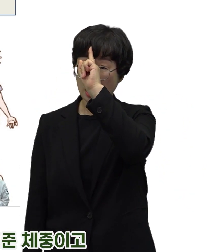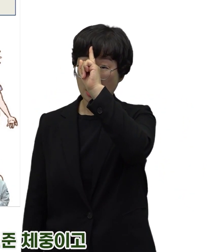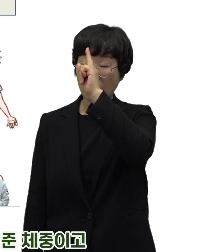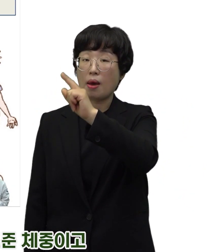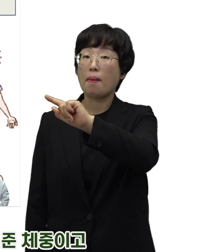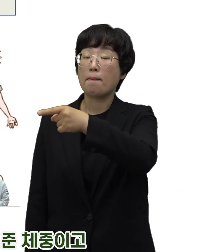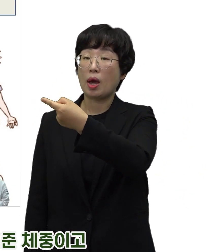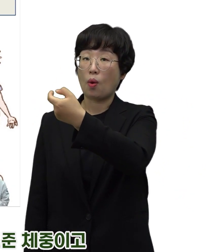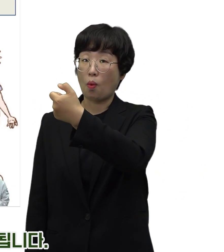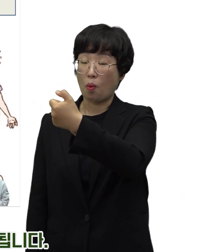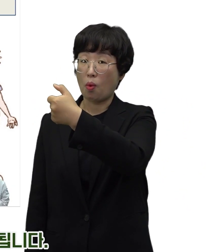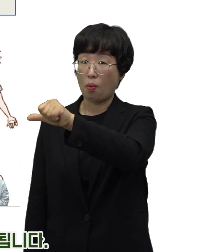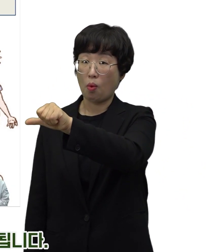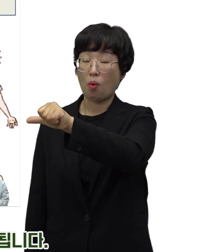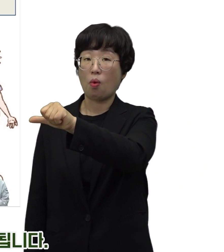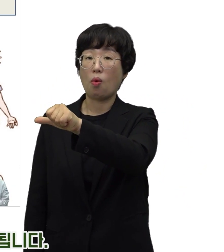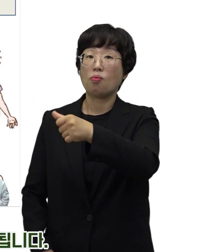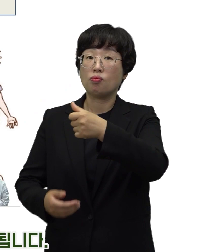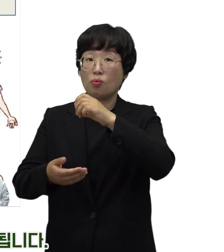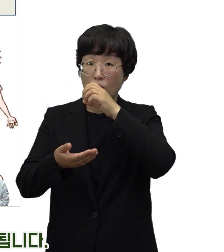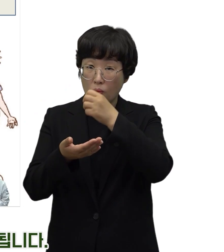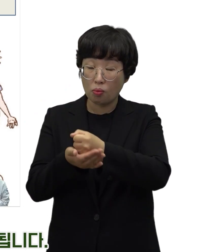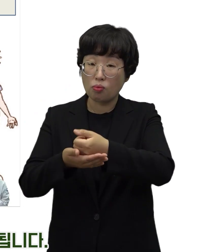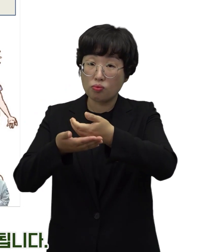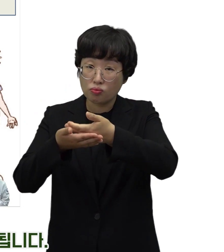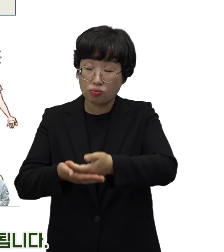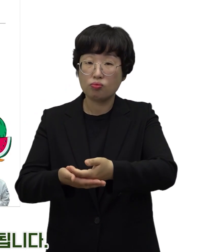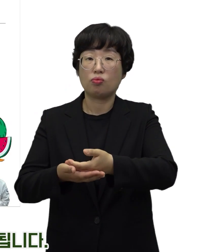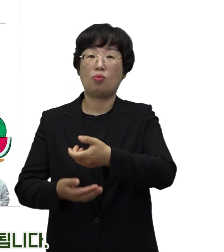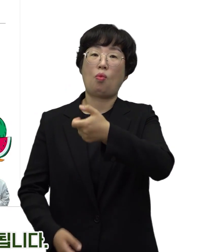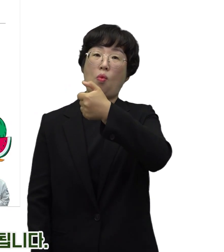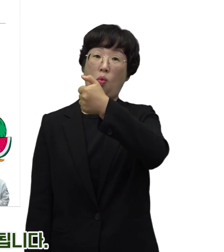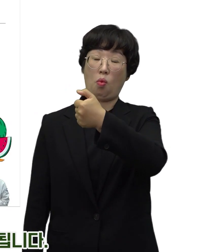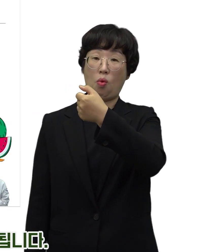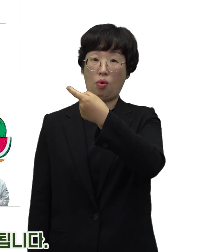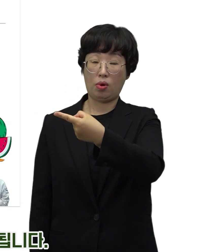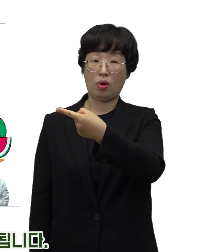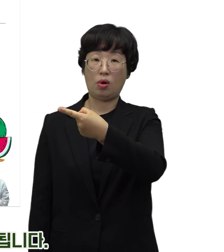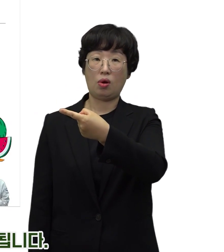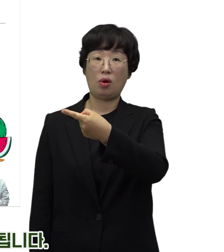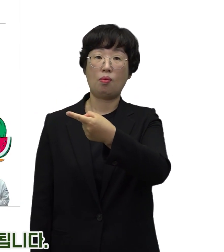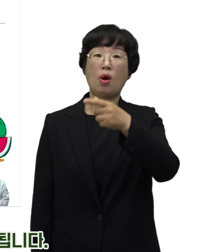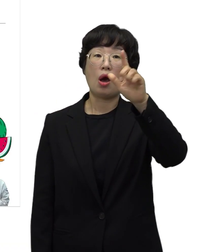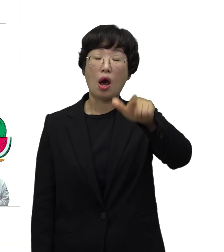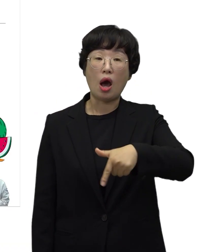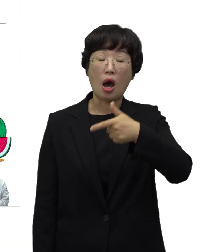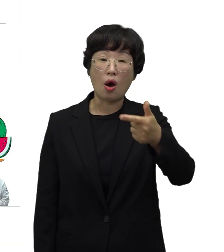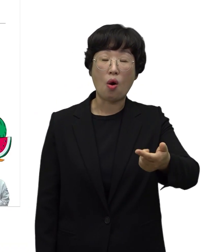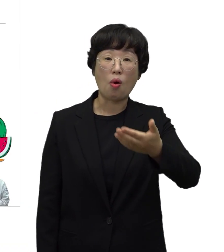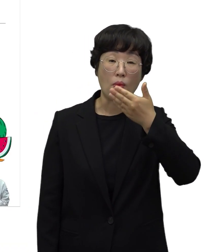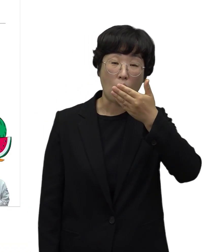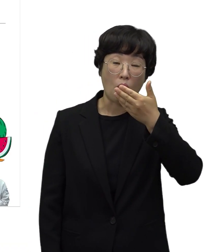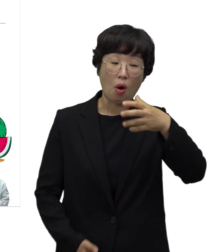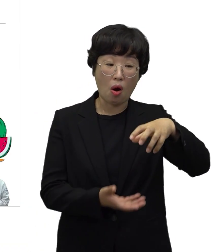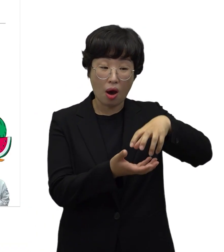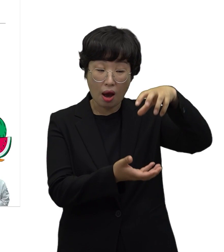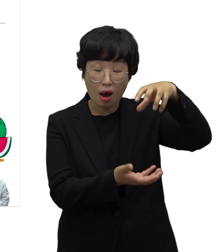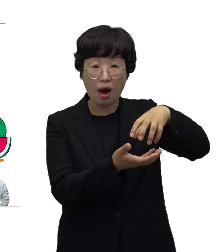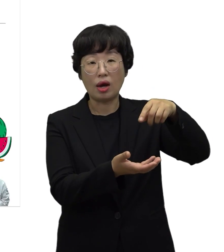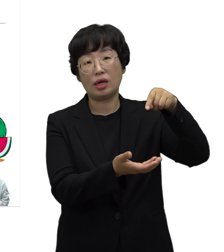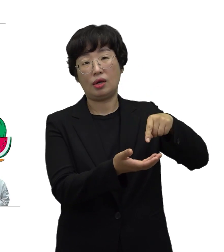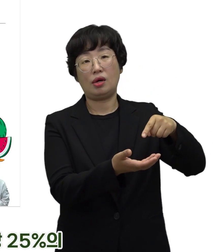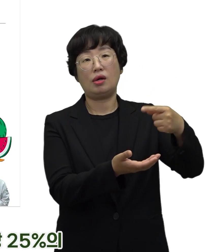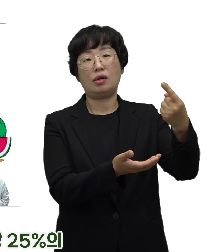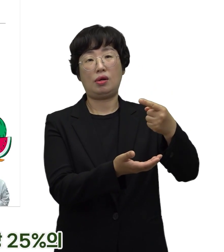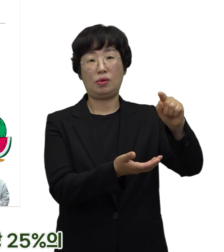51kg이 표준 체중이고 필요 열량은 1500으로 계산됩니다. 이 필요 알맞은